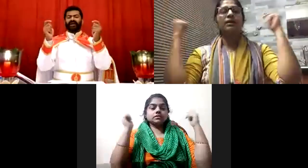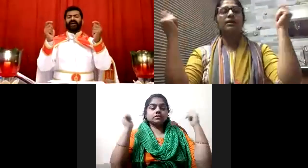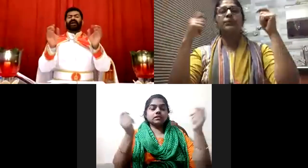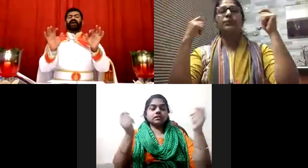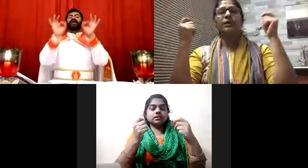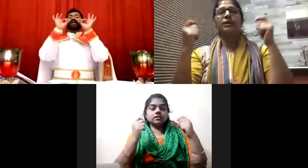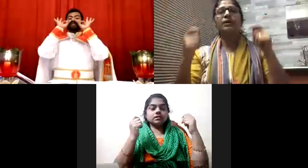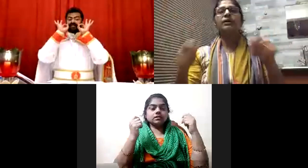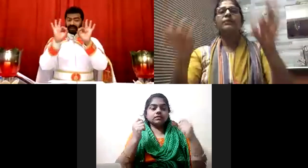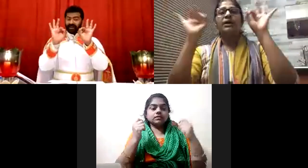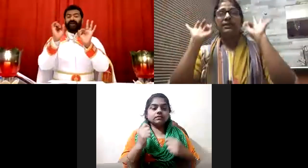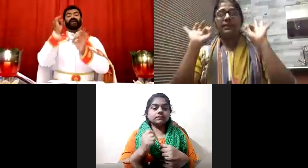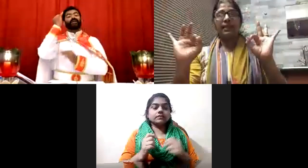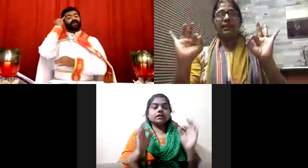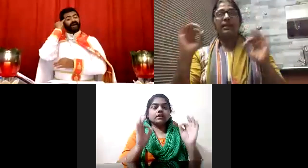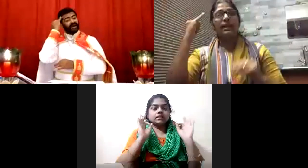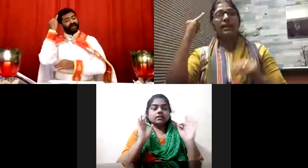ഹല്ലേലൂയ.